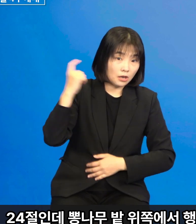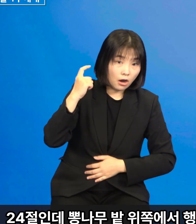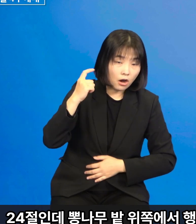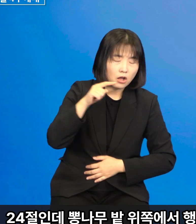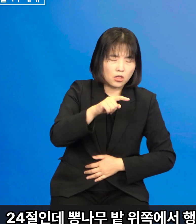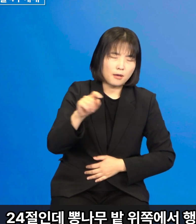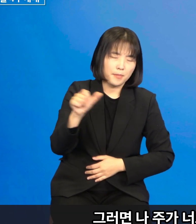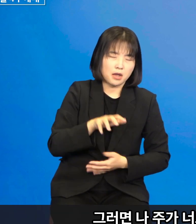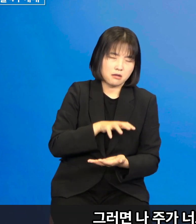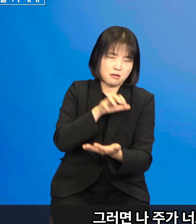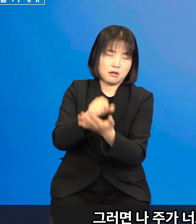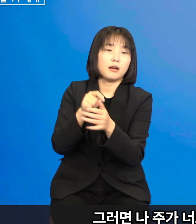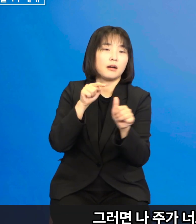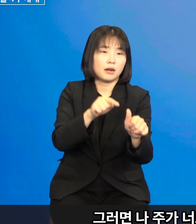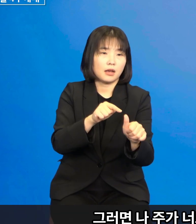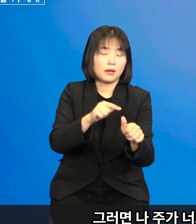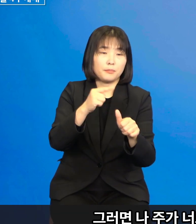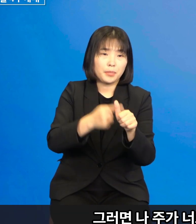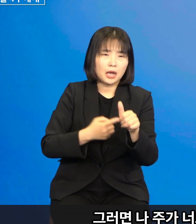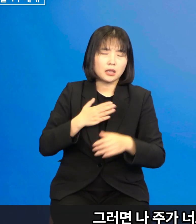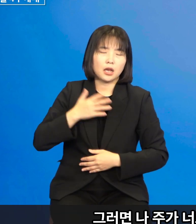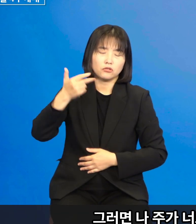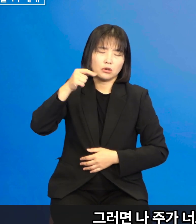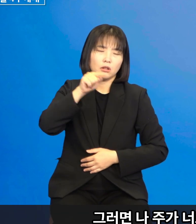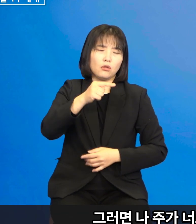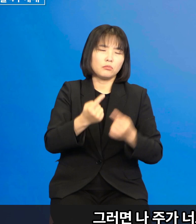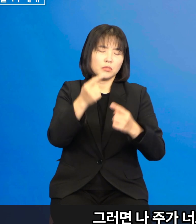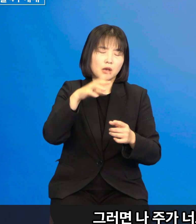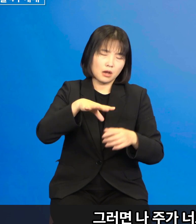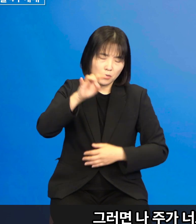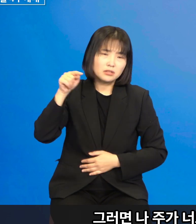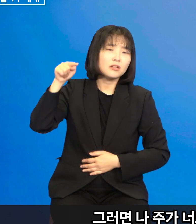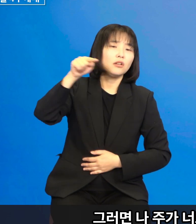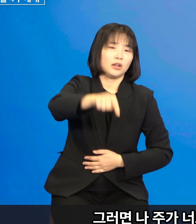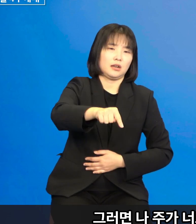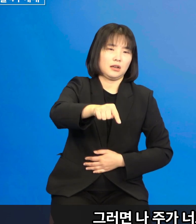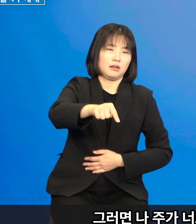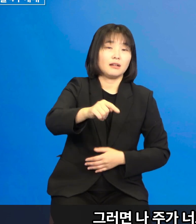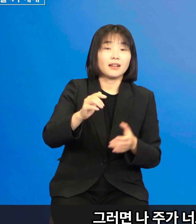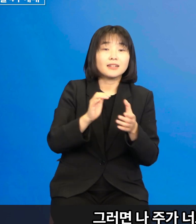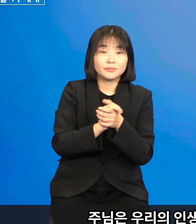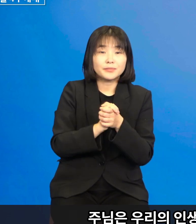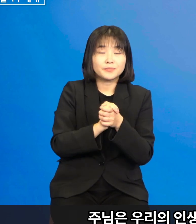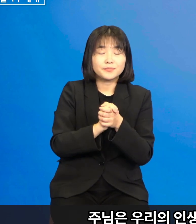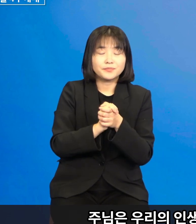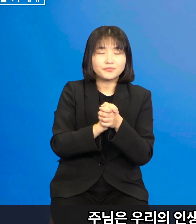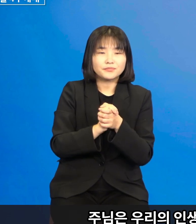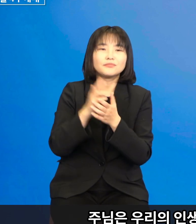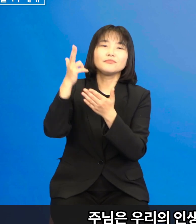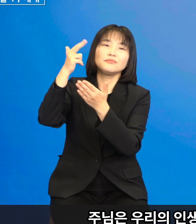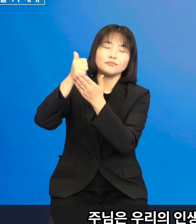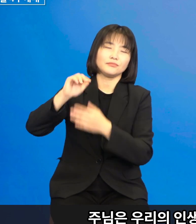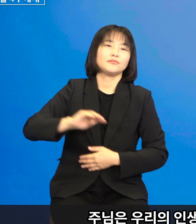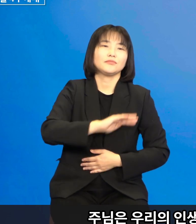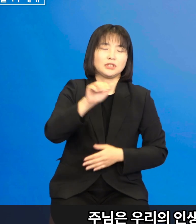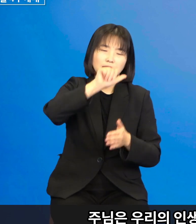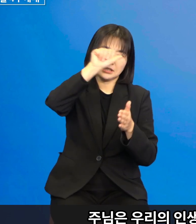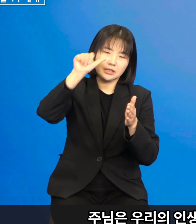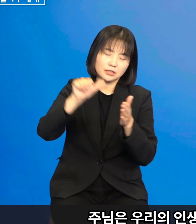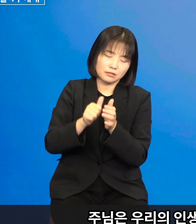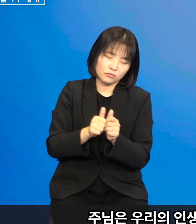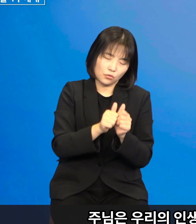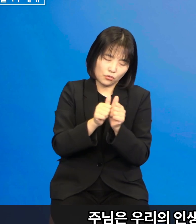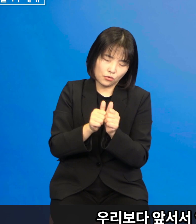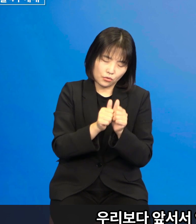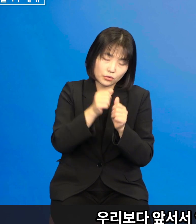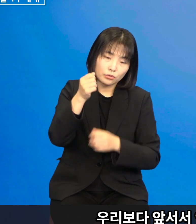너는 곧 진격해라. 그러면 나 주가 너보다 먼저 가서, 아멘이죠. 주님은 우리의 인생에 동행하실